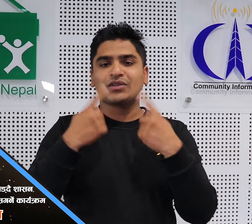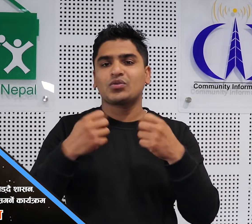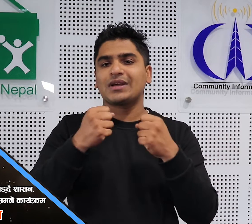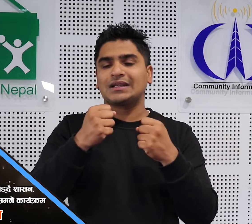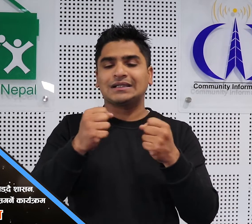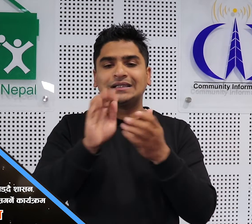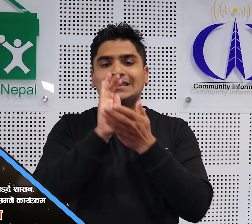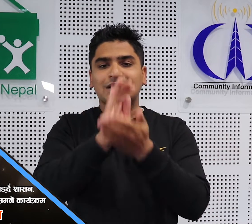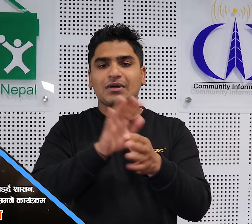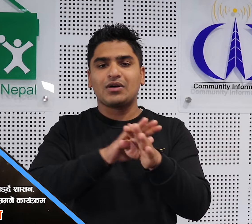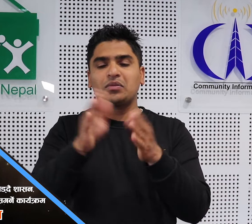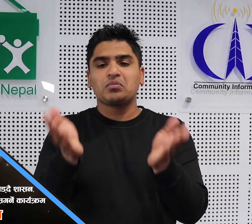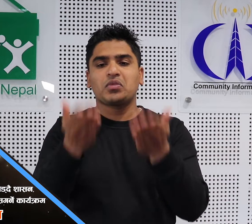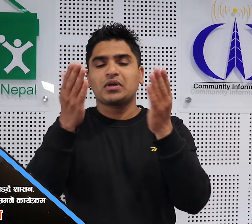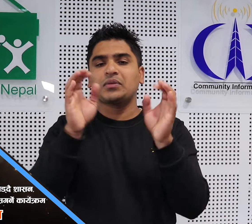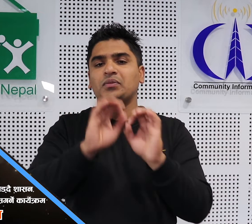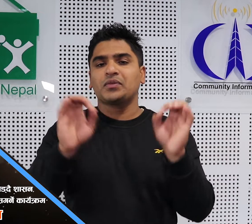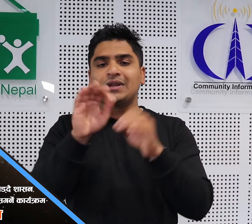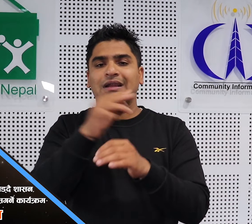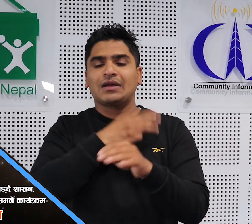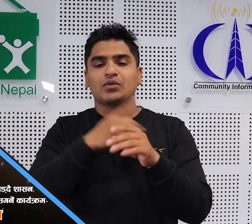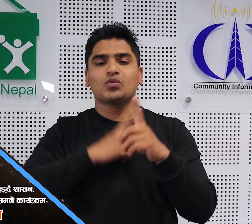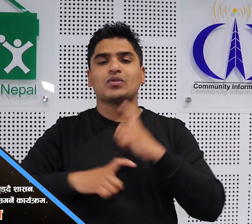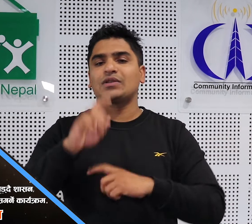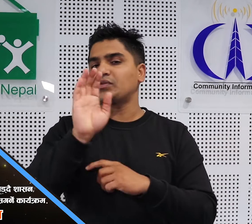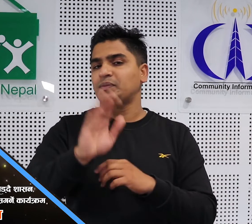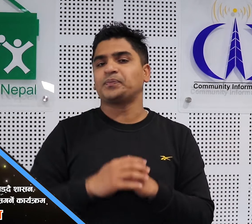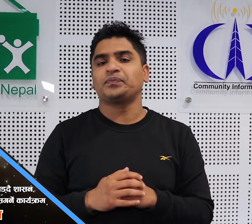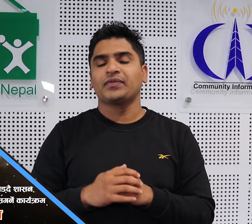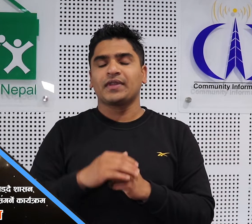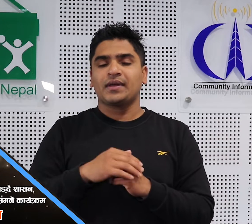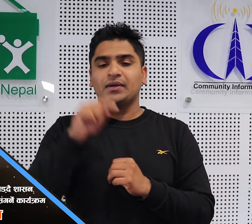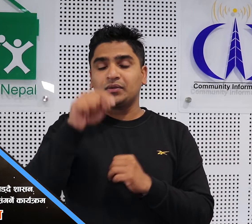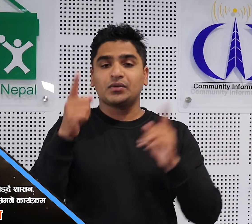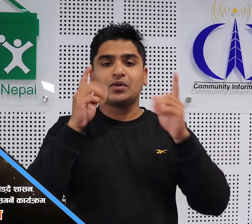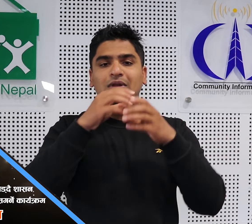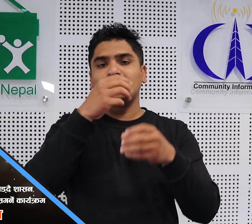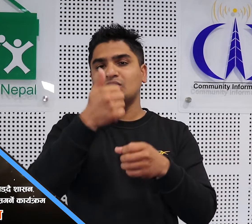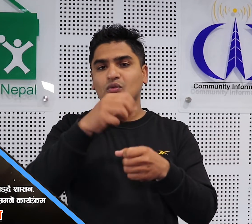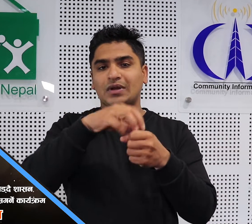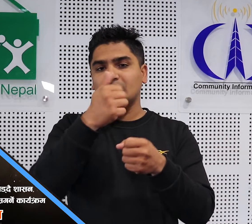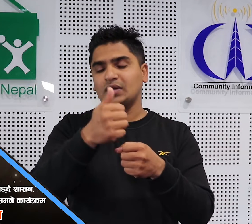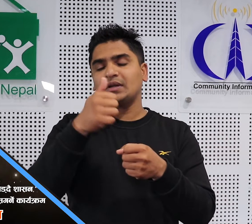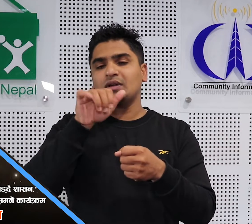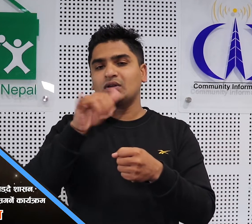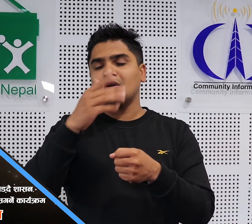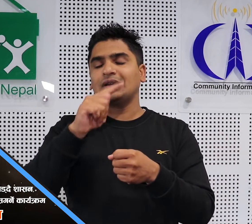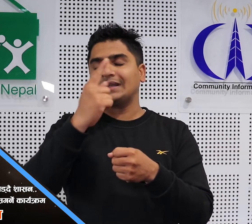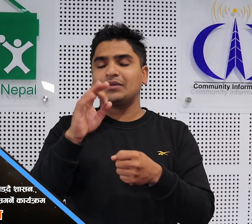लगायतका सेवामा प्रगति नभएको नागरिकको गुनासो छ। मिथिला नगरपालिका छ ढल्केबरका शंकर बहादुर थापा।